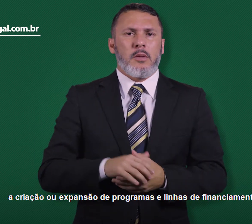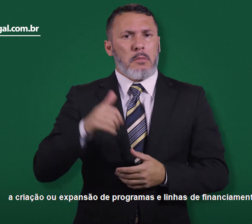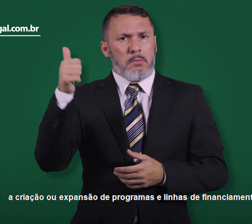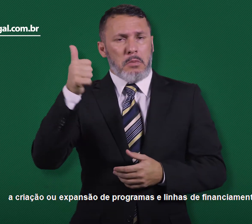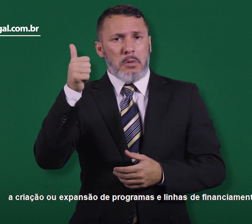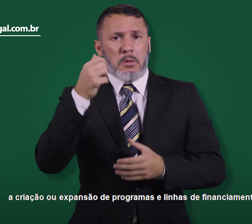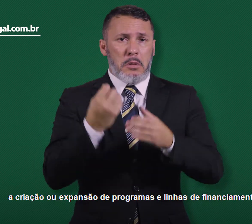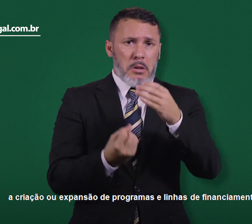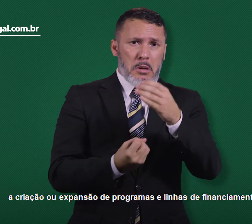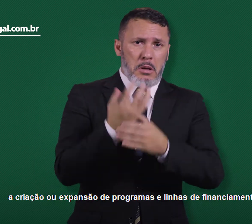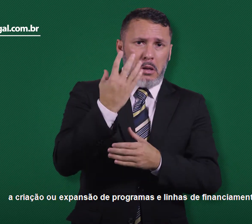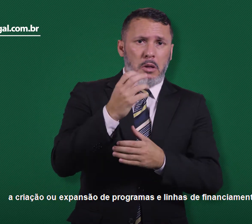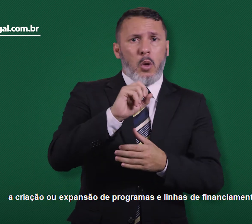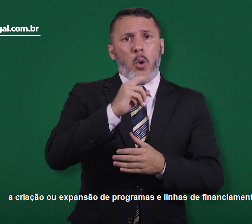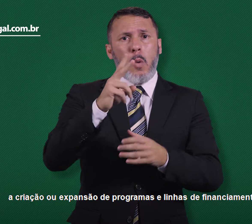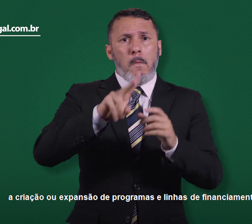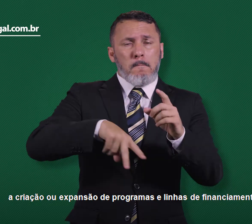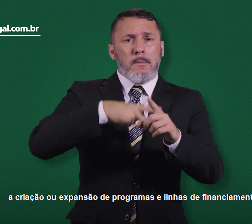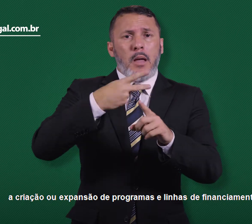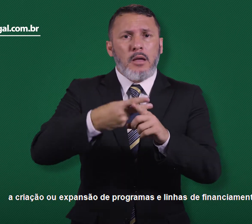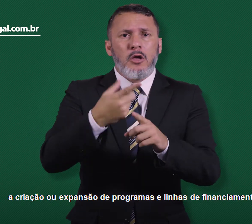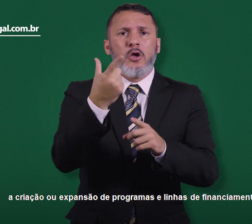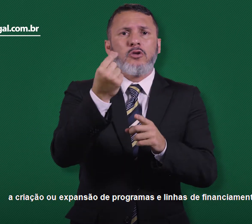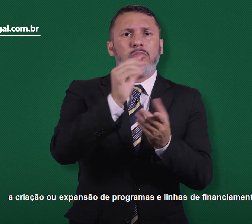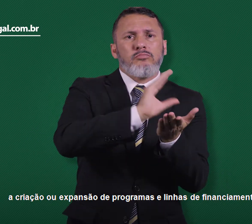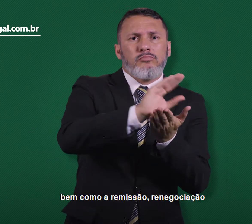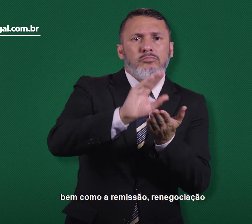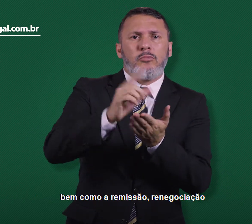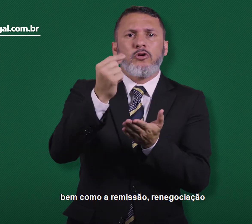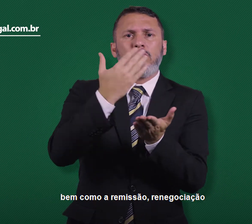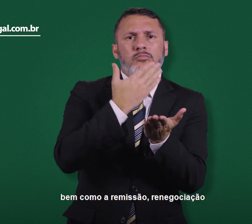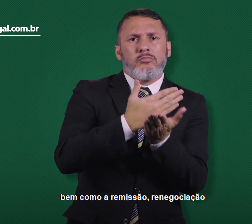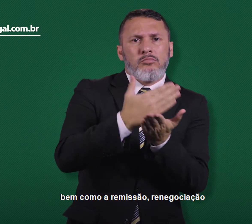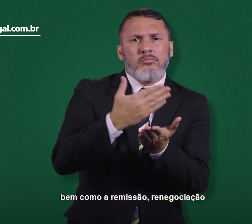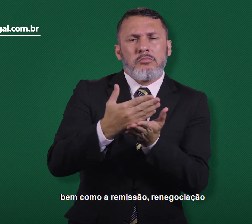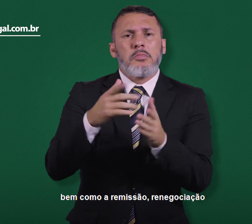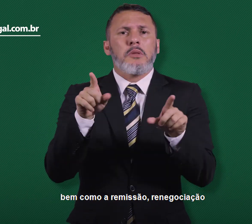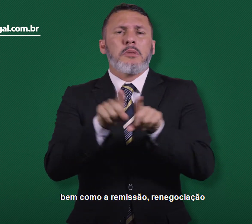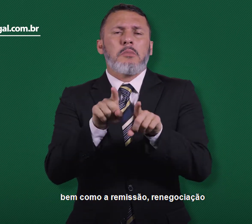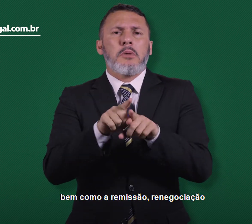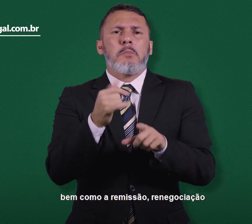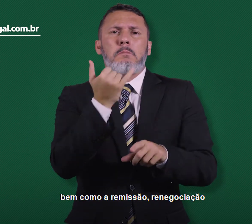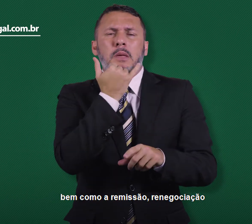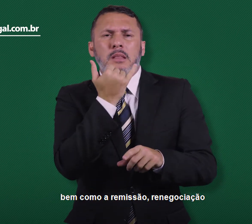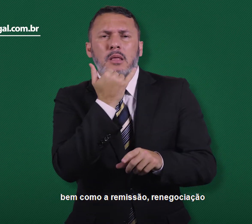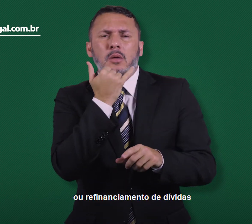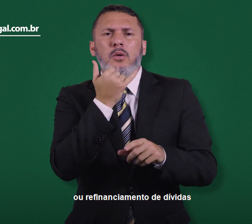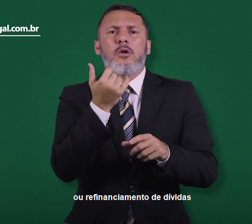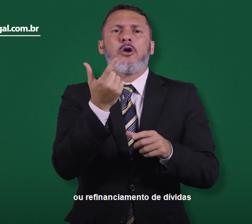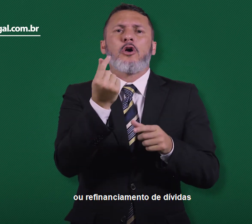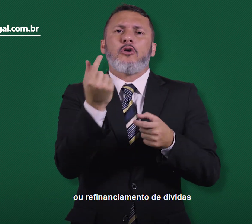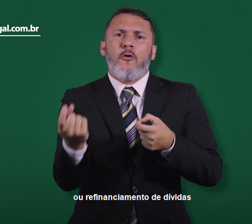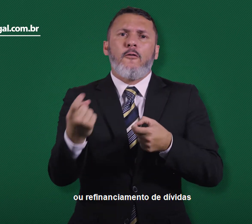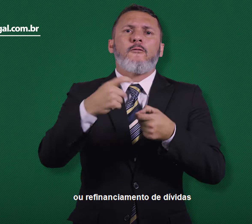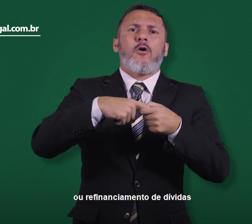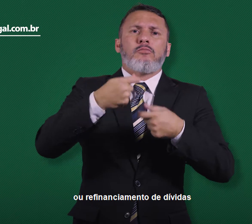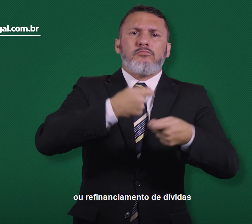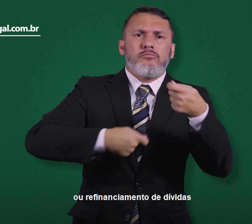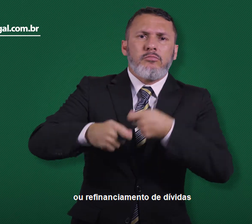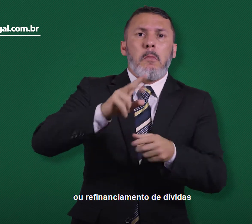ou expansão de programas e linhas de financiamento, bem como a remissão, renegociação ou refinanciamento de dívidas